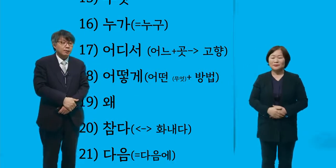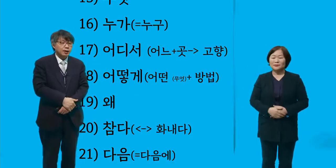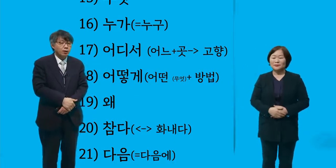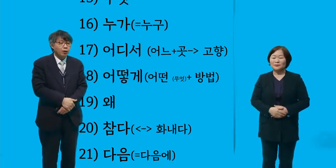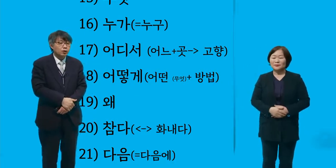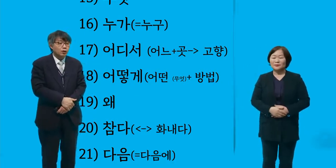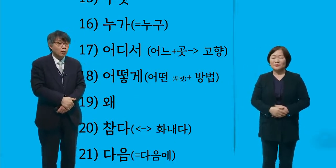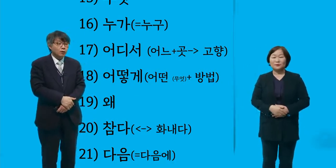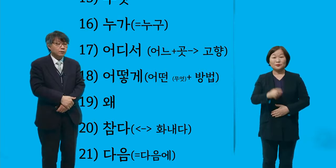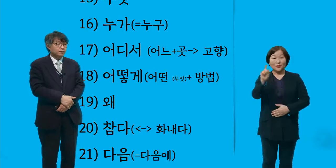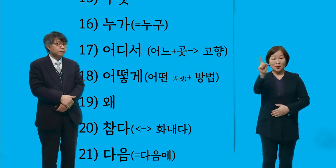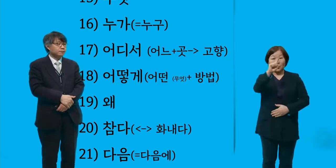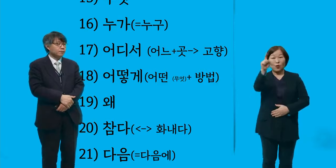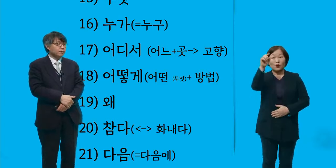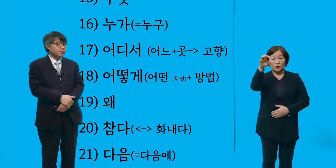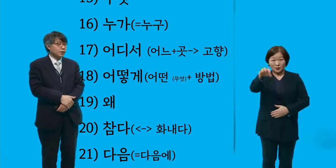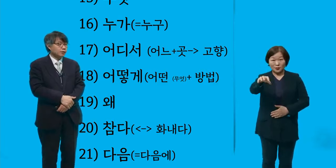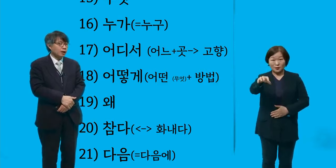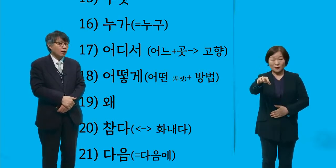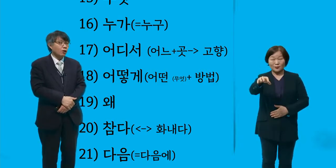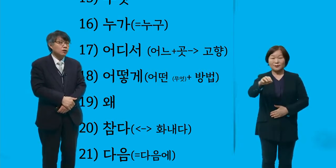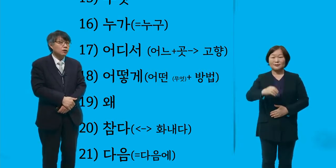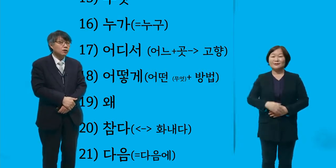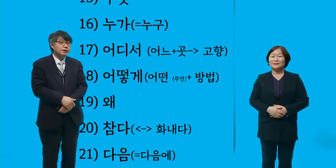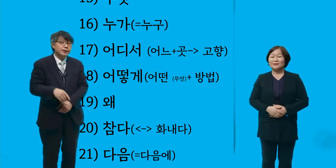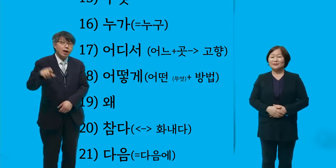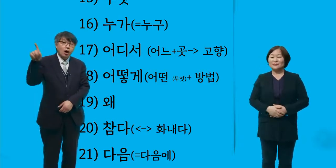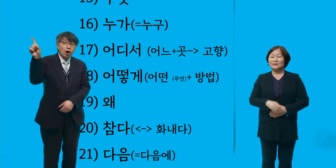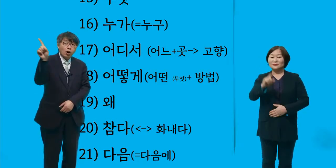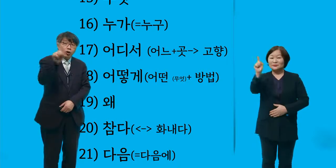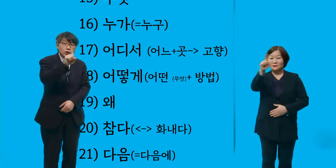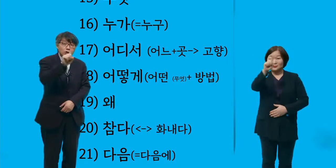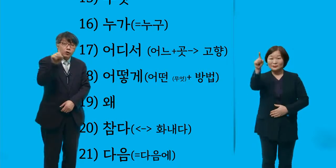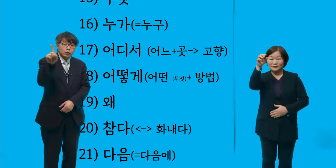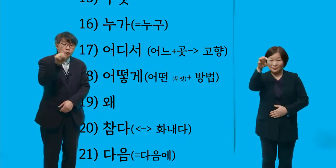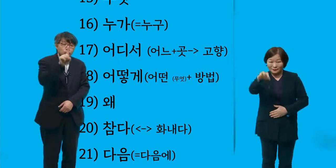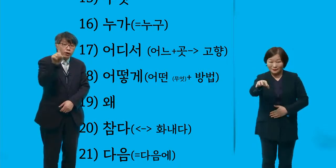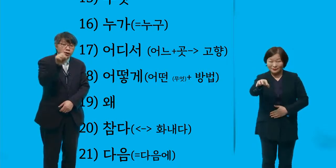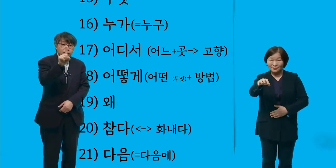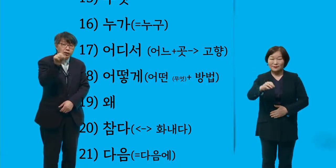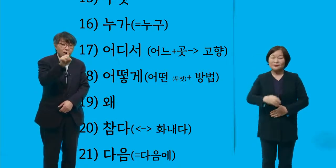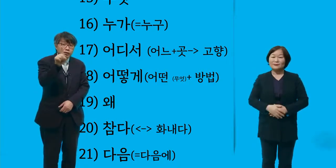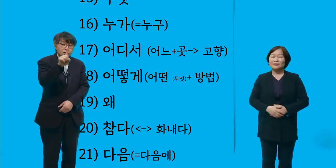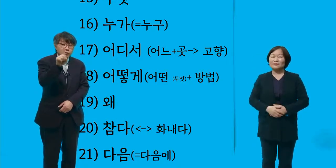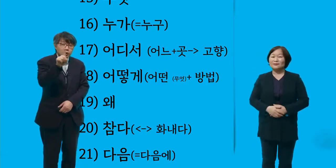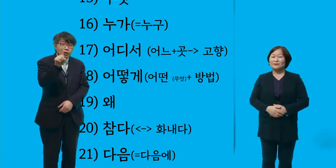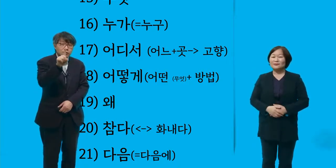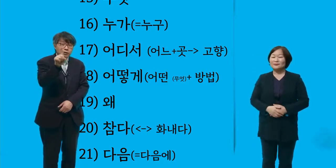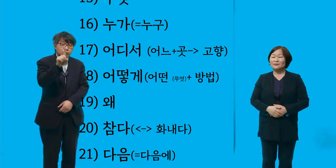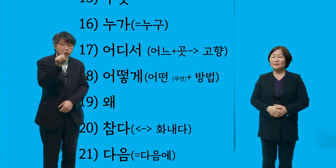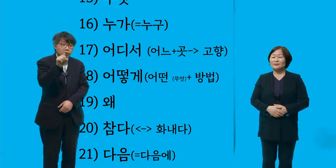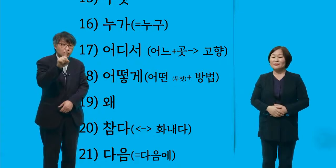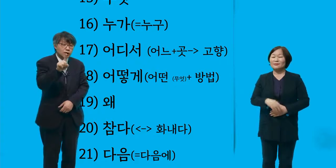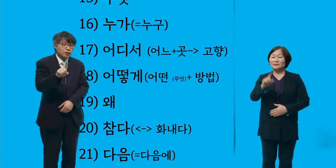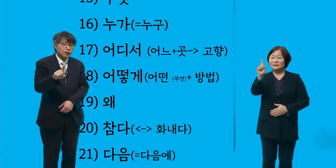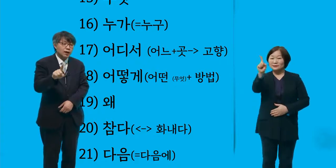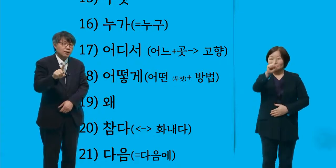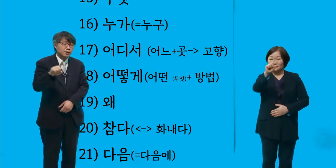다음에 어디서. 자, 어디서는 무엇, 어느는 무엇으로 이렇게 생각하시면